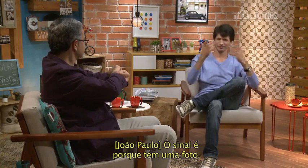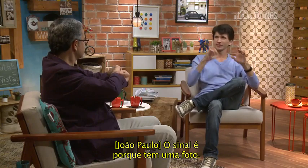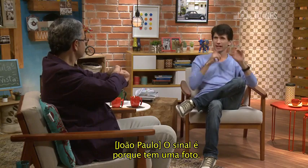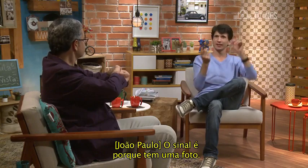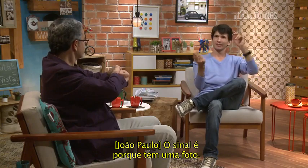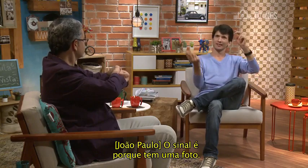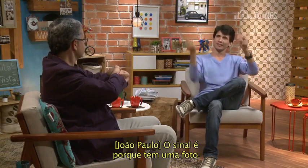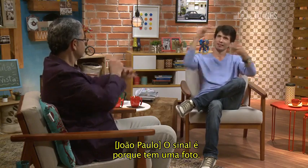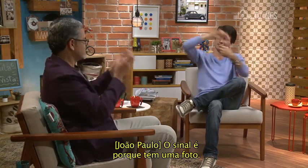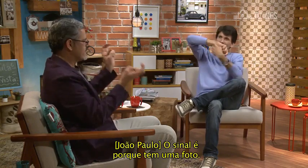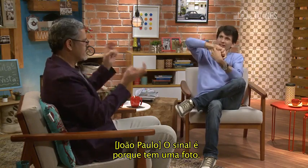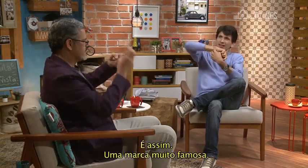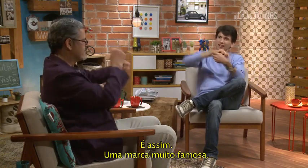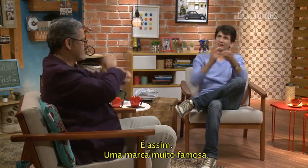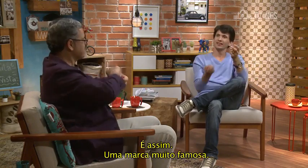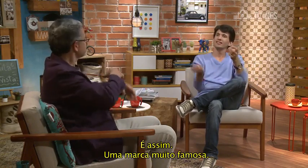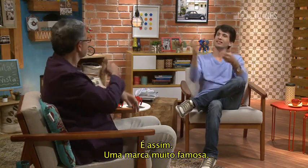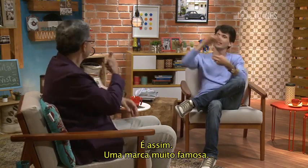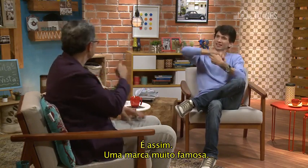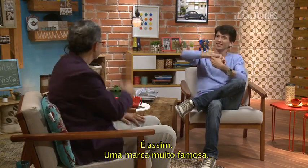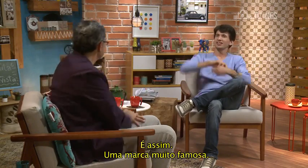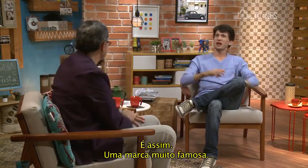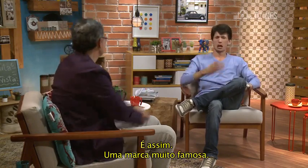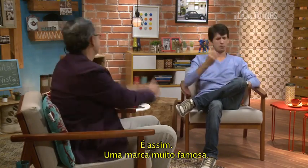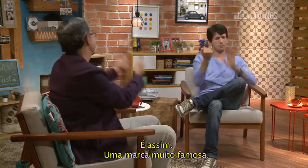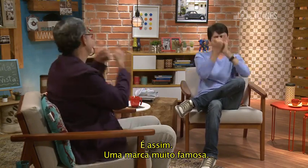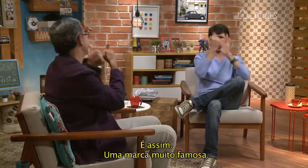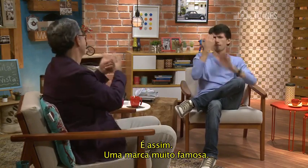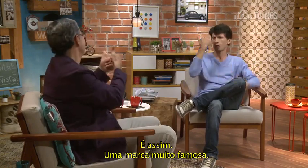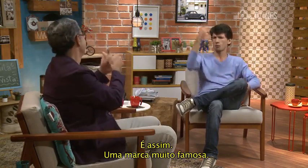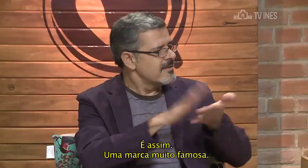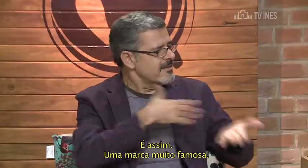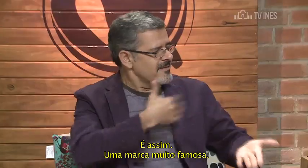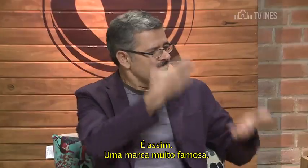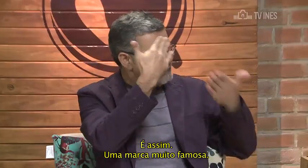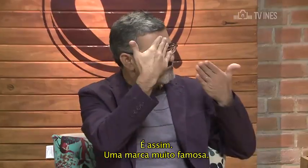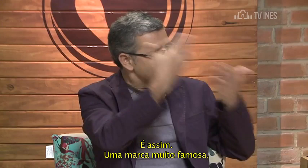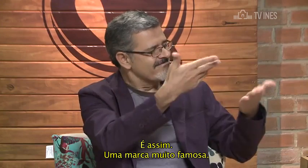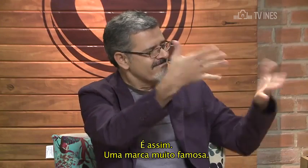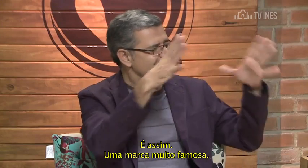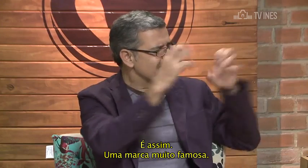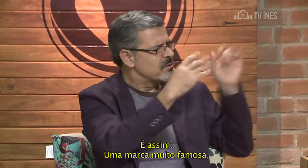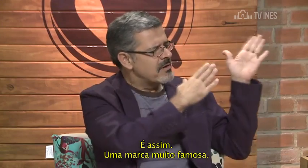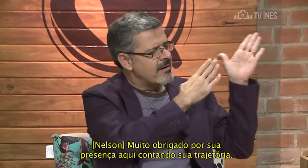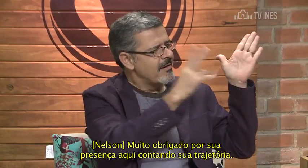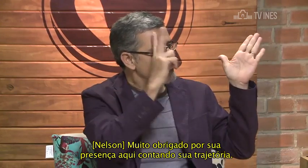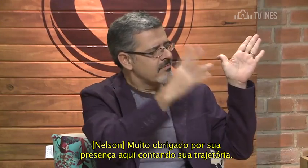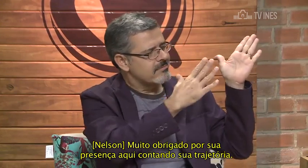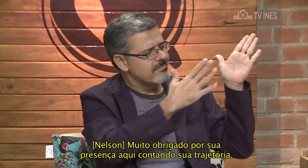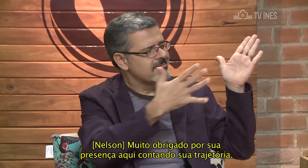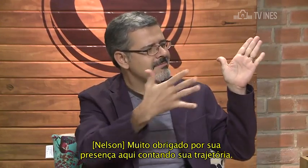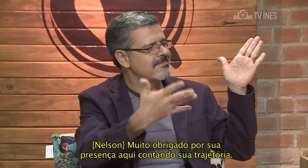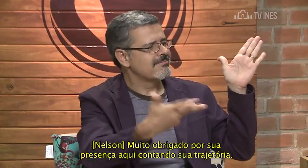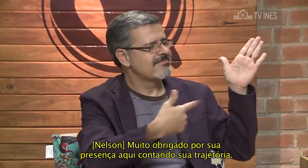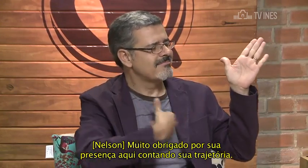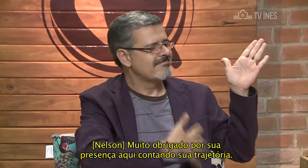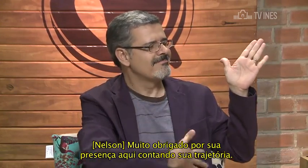foto ah é assim minha irmã se legal uma marca muito famosa Obrigado por sua presença aqui contando a sua